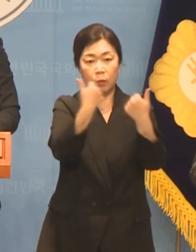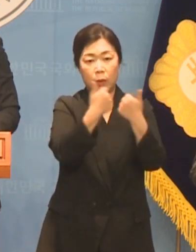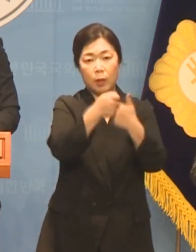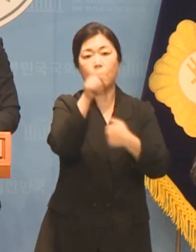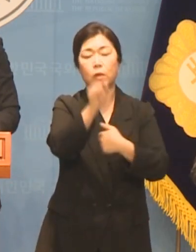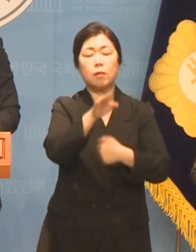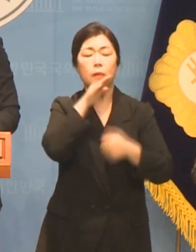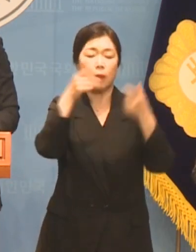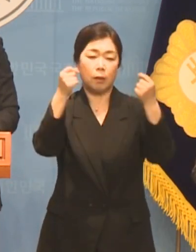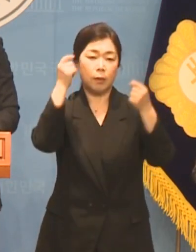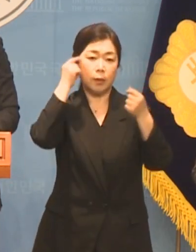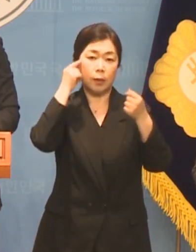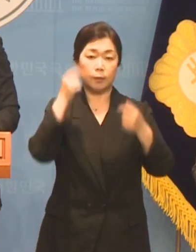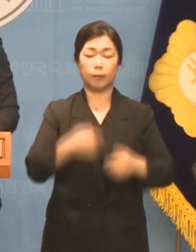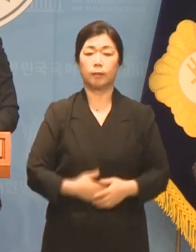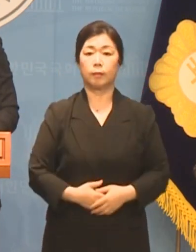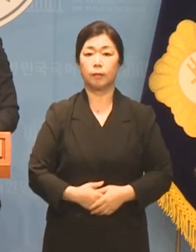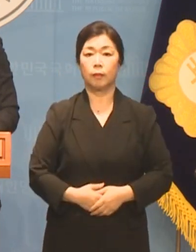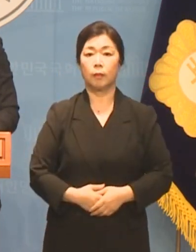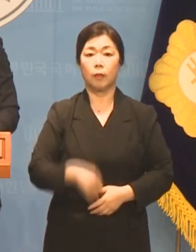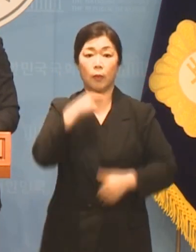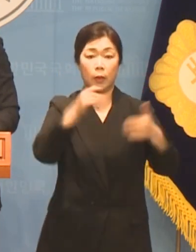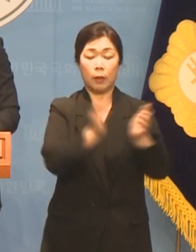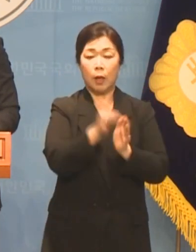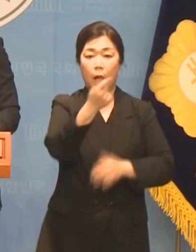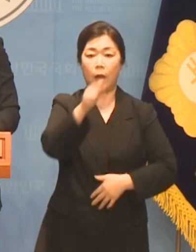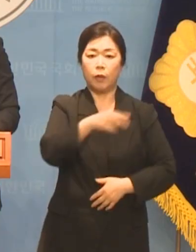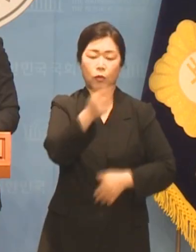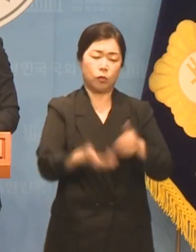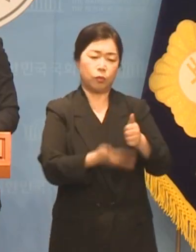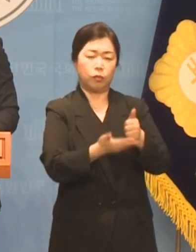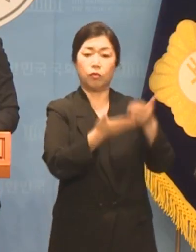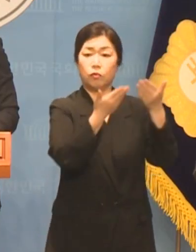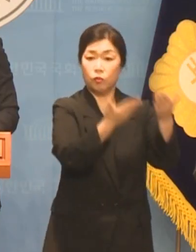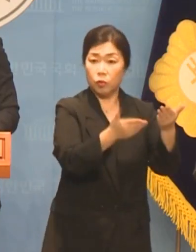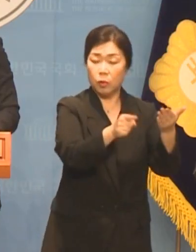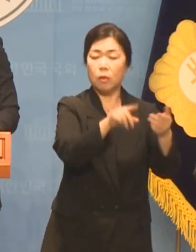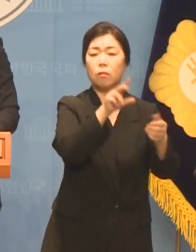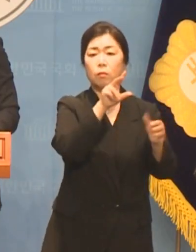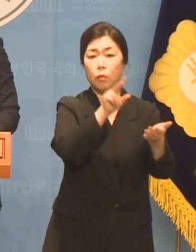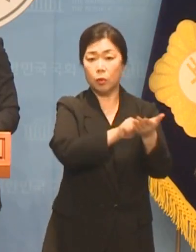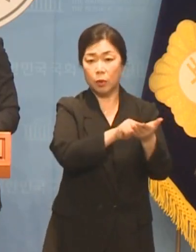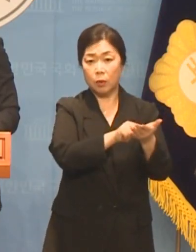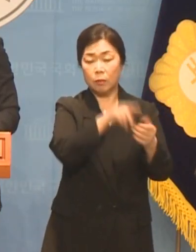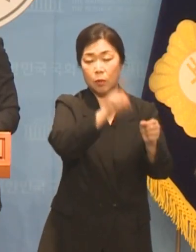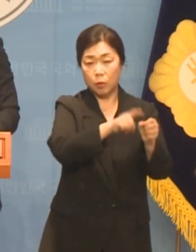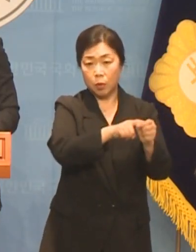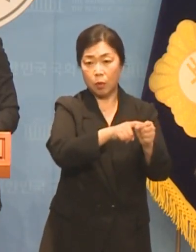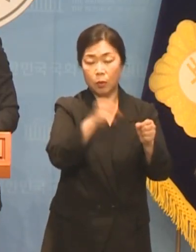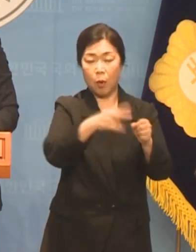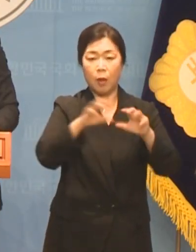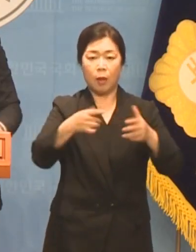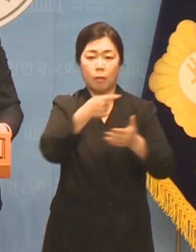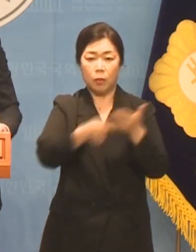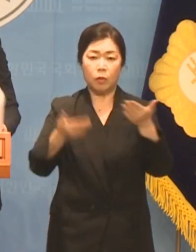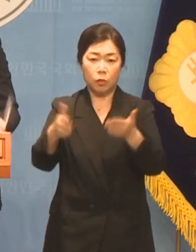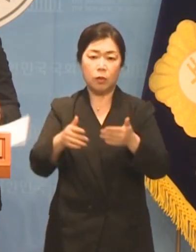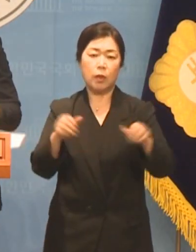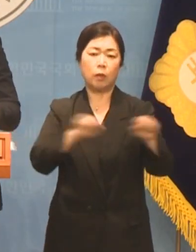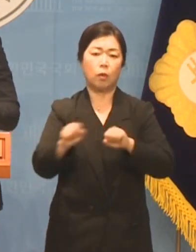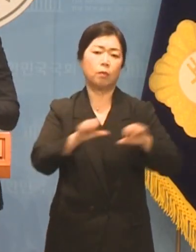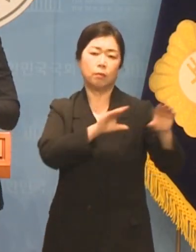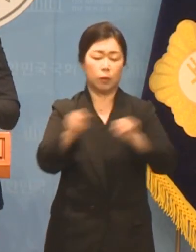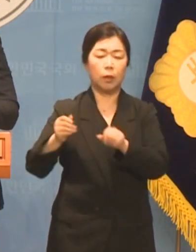것이 마땅하다는 말씀드리겠습니다. 국민의힘은 한덕수 띄우기, 여전한 여당 행세를 위해 국익을 저버리는 행위를 제발 중단하시기를